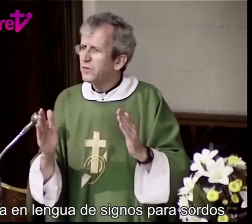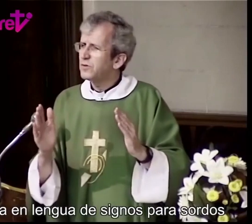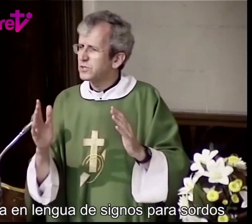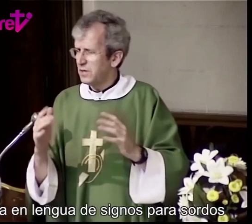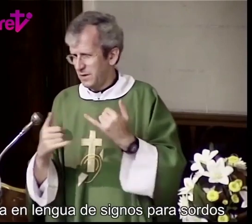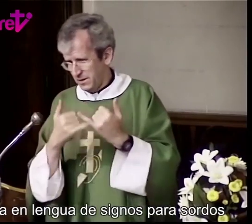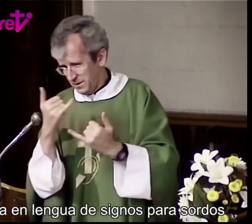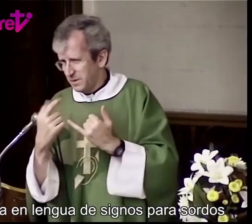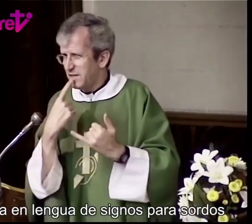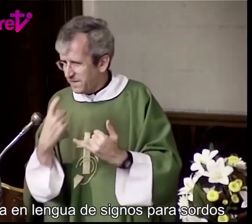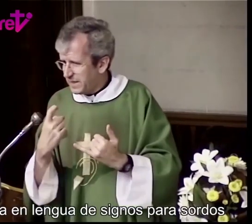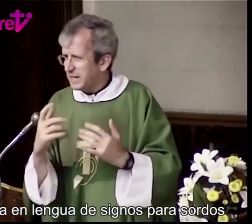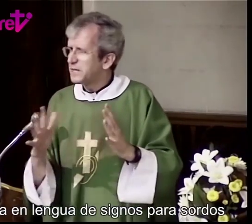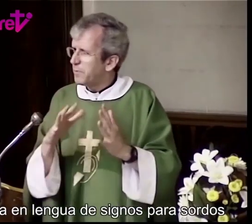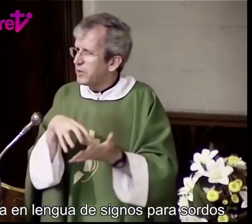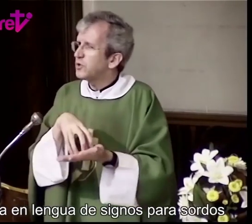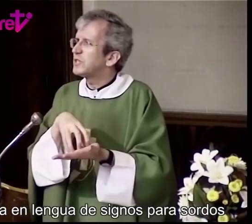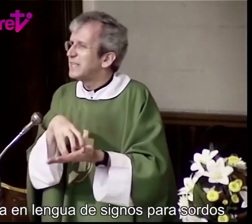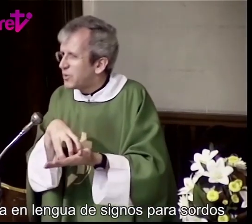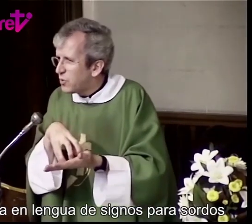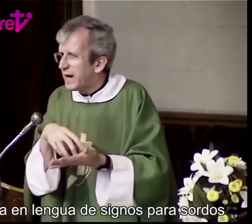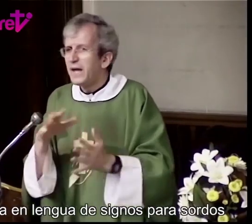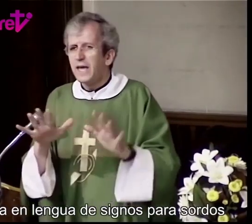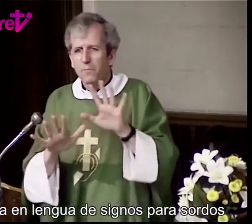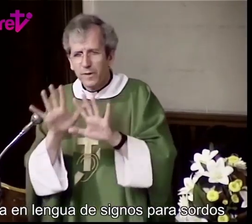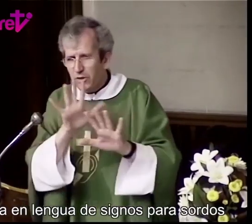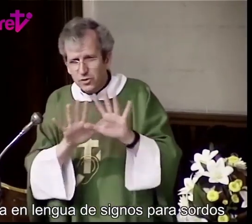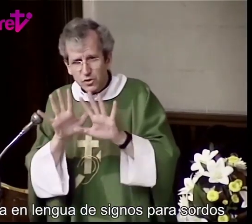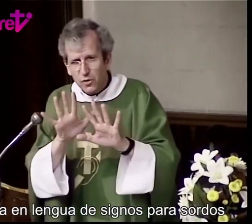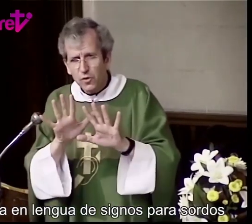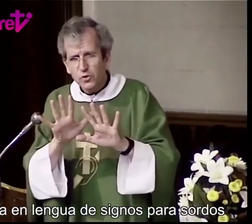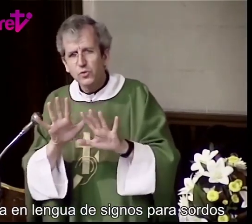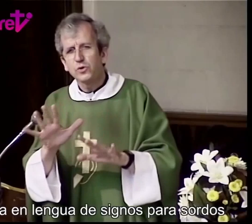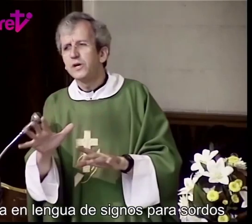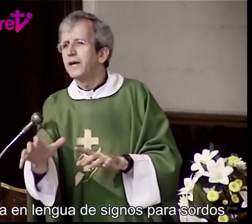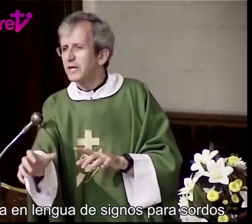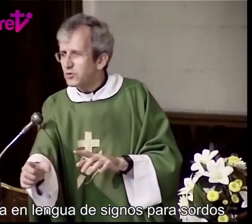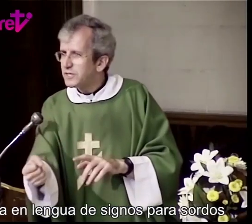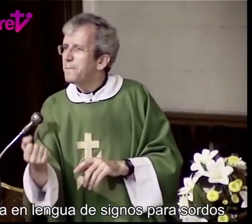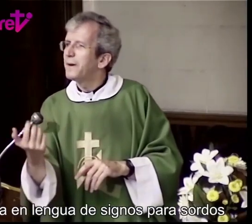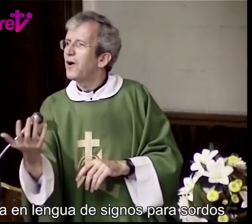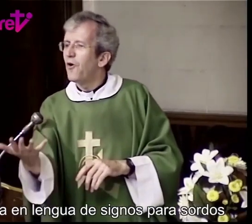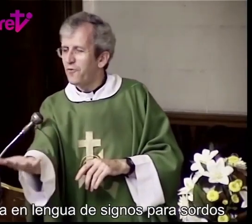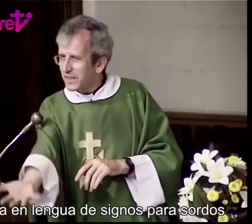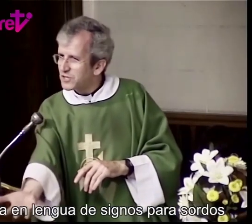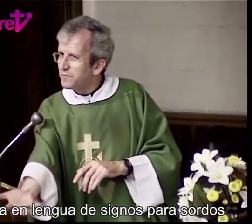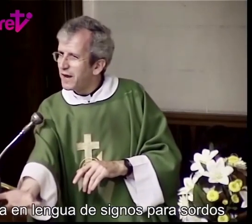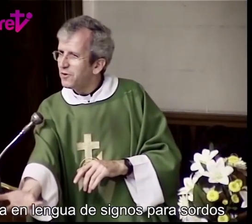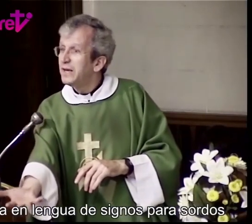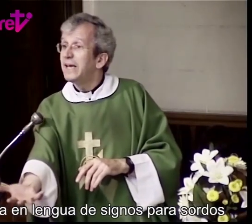momentos difíciles, en momentos de duda, en momentos oscuros, Jesús siempre ofrece su mano y a